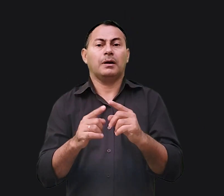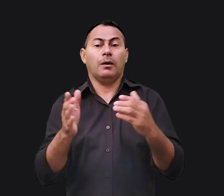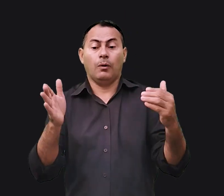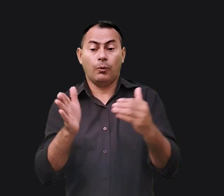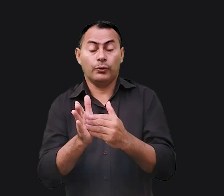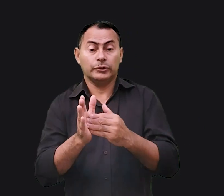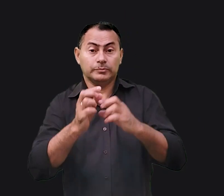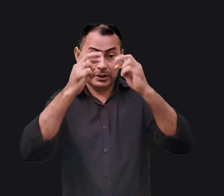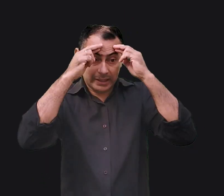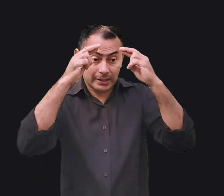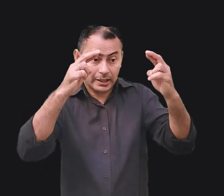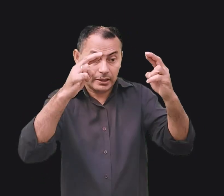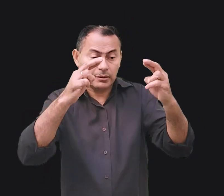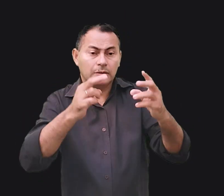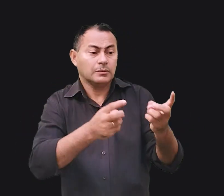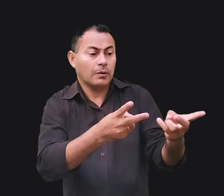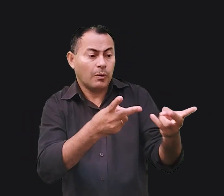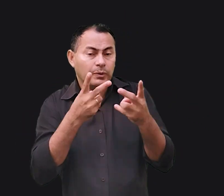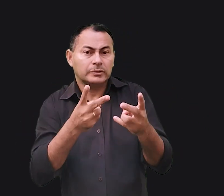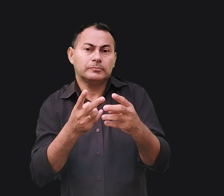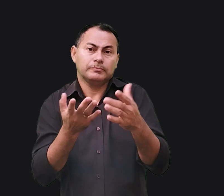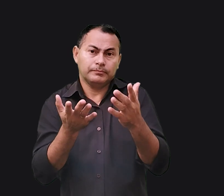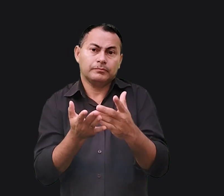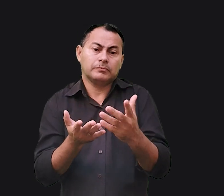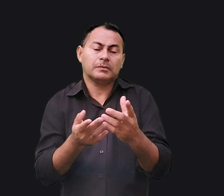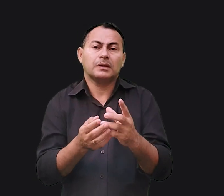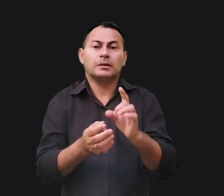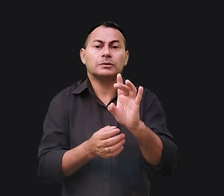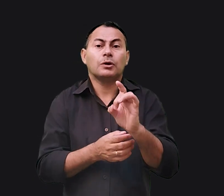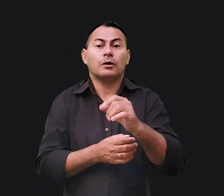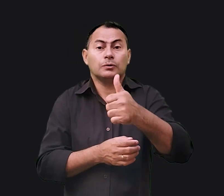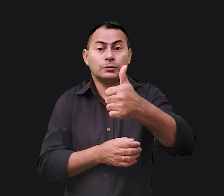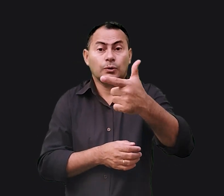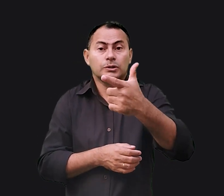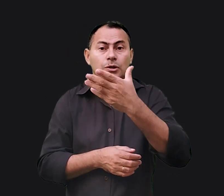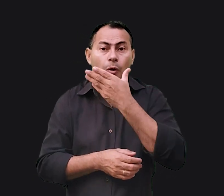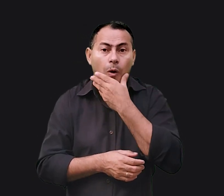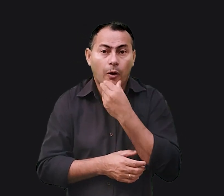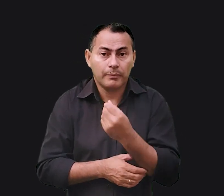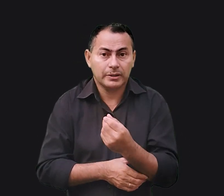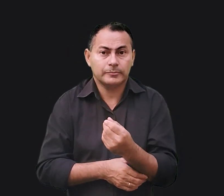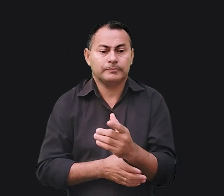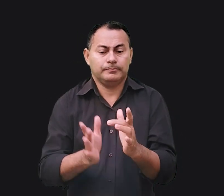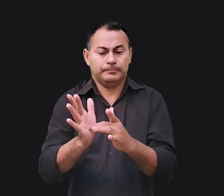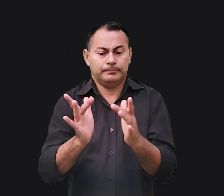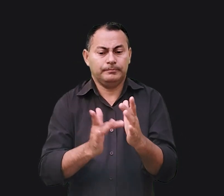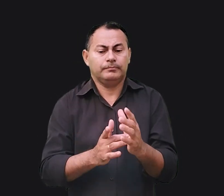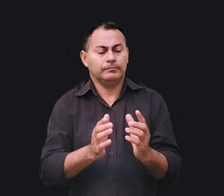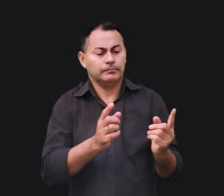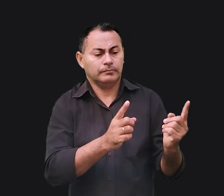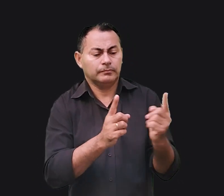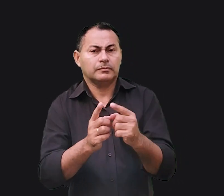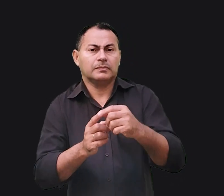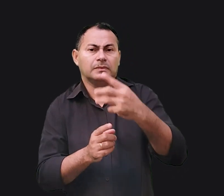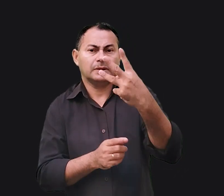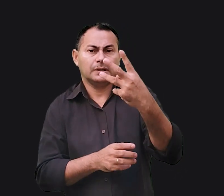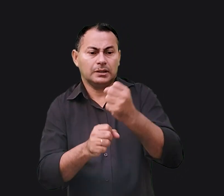último retiro, Jesus fez um convite, e aparentemente para apenas 12 homens. Jesus tinha passado os 3 anos